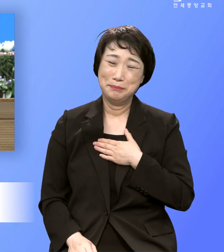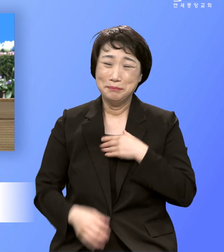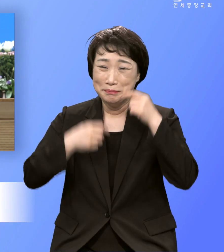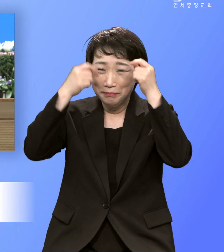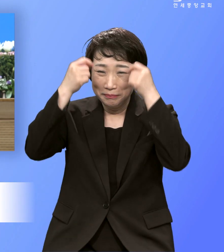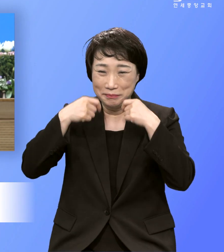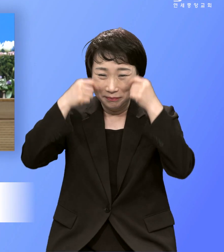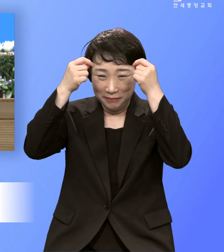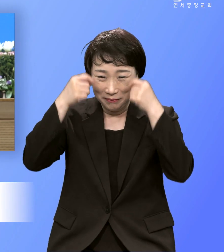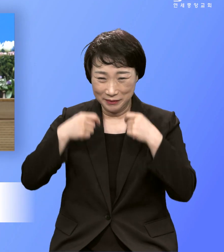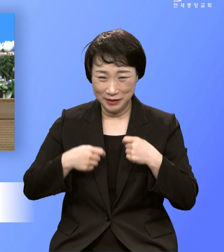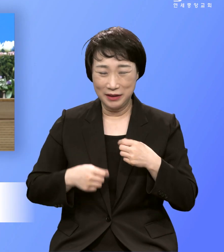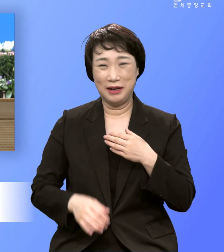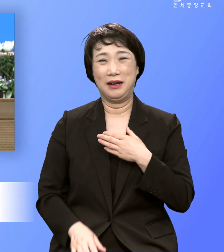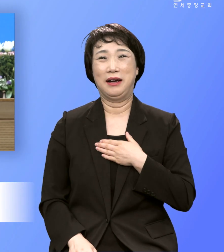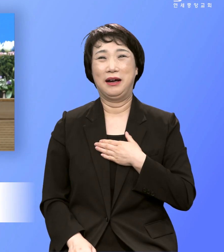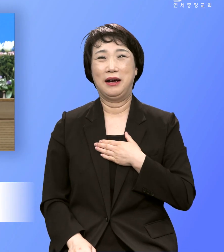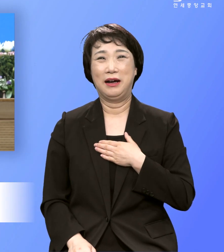쏟아지는 눈물.